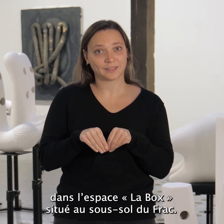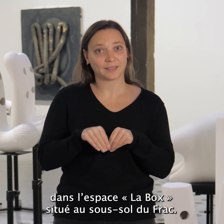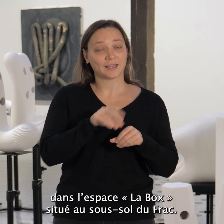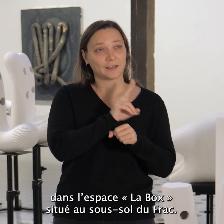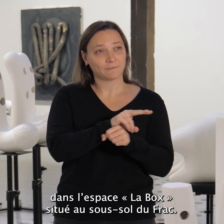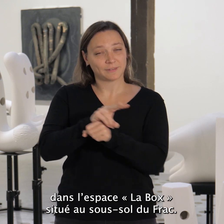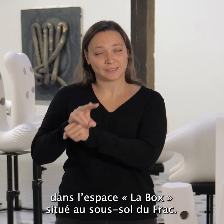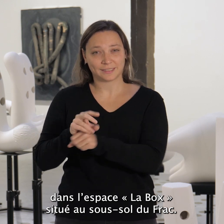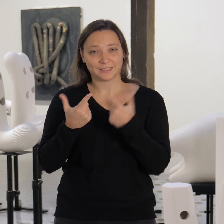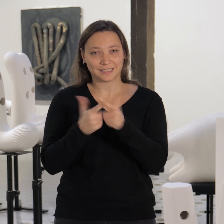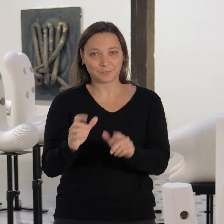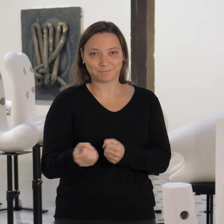au sous-sol du FRAC.